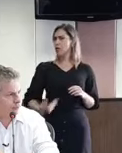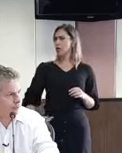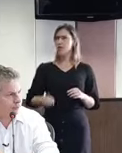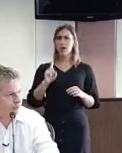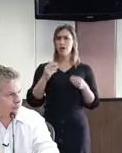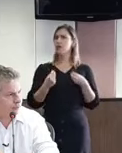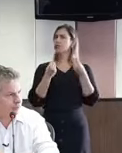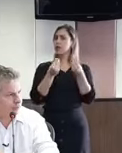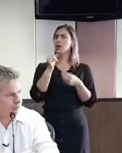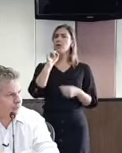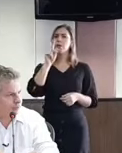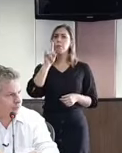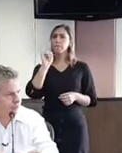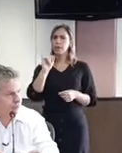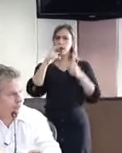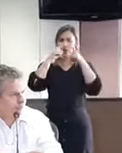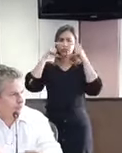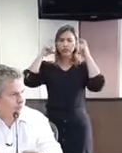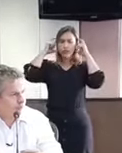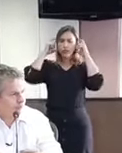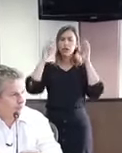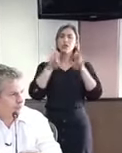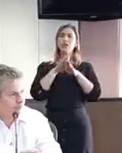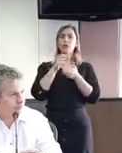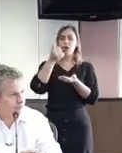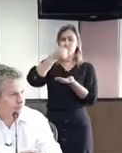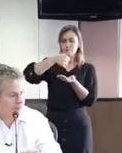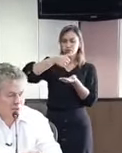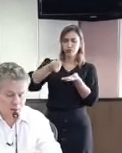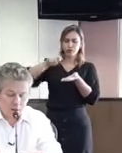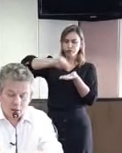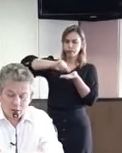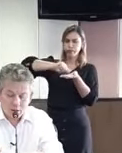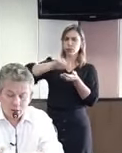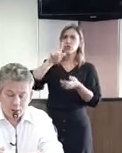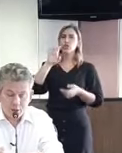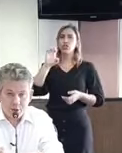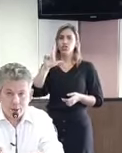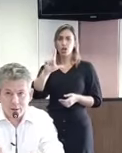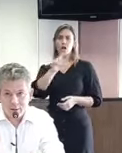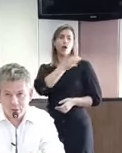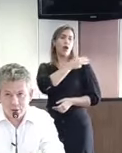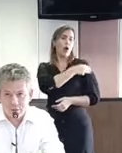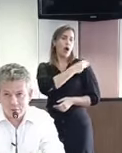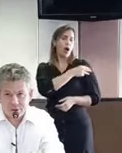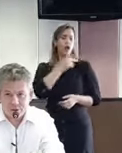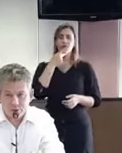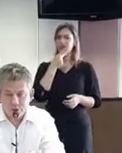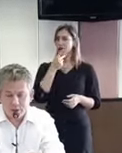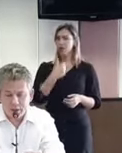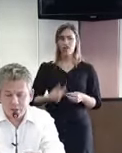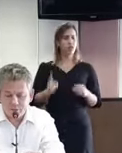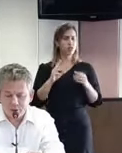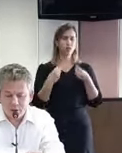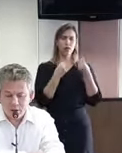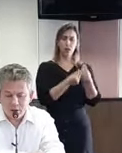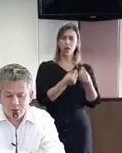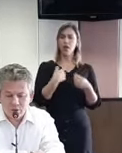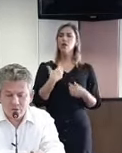materiais de proteção como máscaras, álcool em gel para os policiais que estão de serviço. É, Camila, e dizer ao presidente do